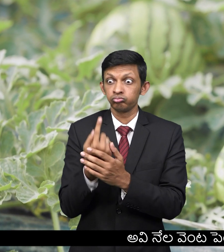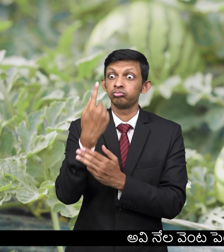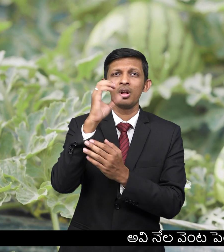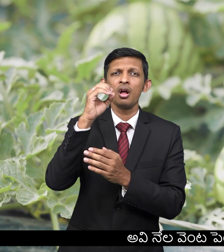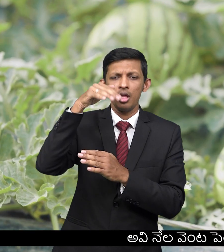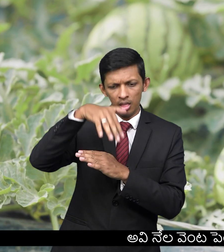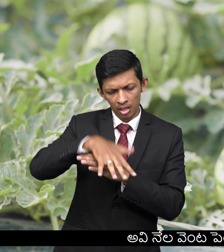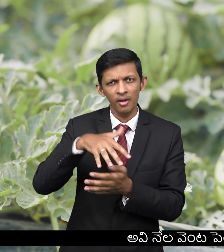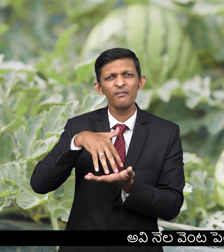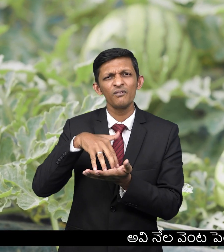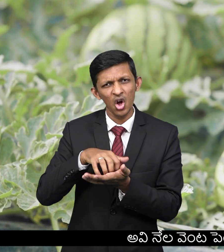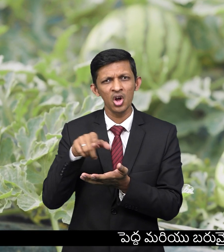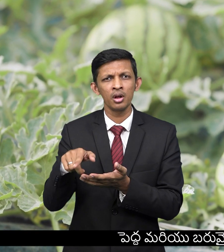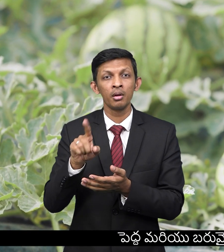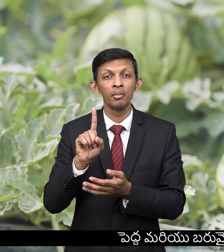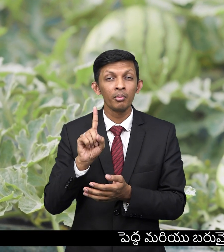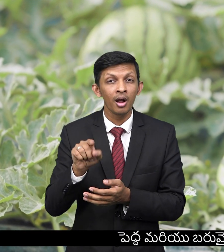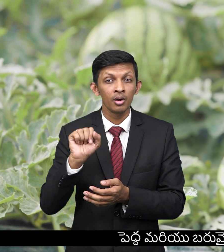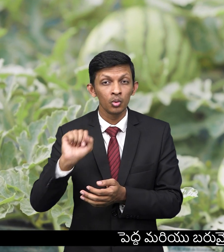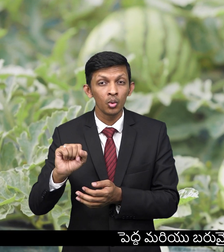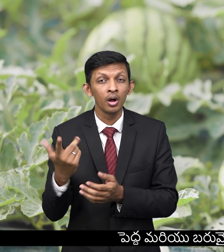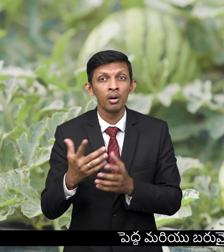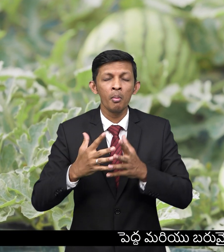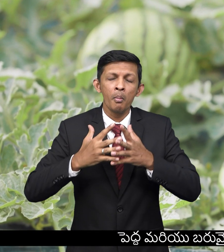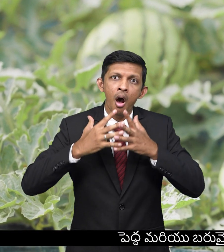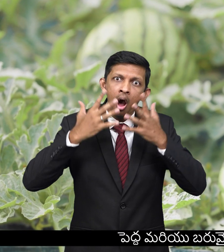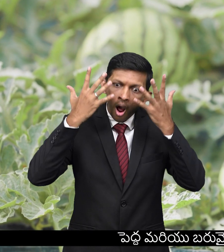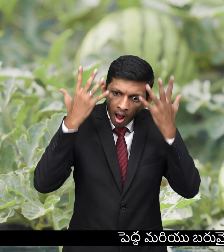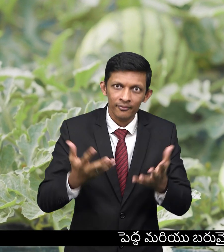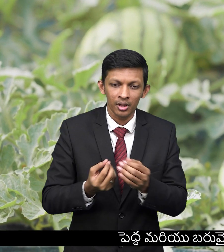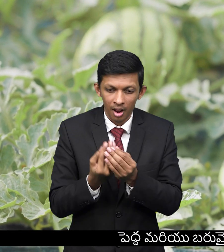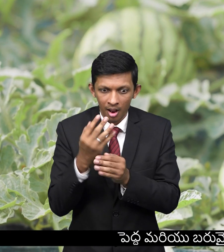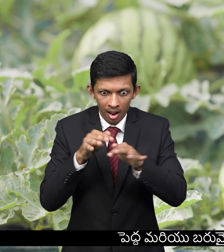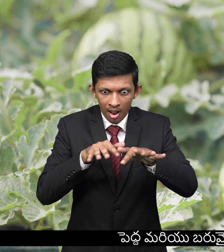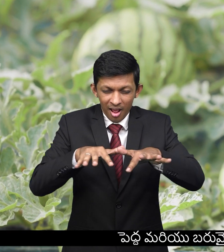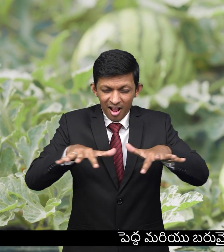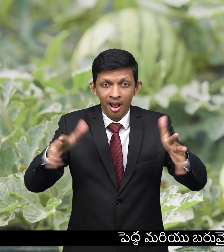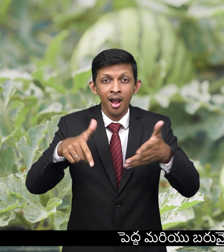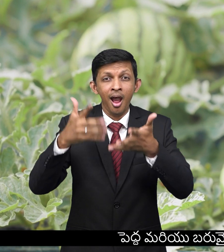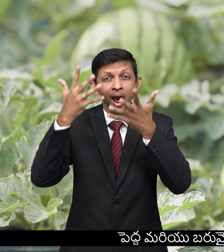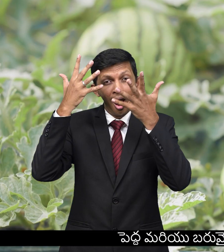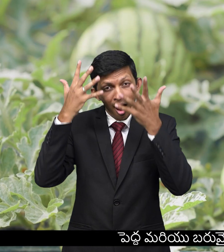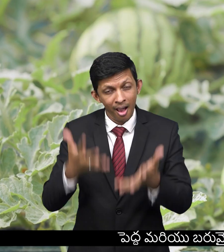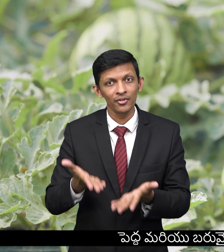అవి నేల వెంట పెరుగుతాయి మరియు పెద్ద మరియు బరువైన ఫలాలను ఇస్తాయి.